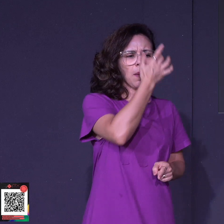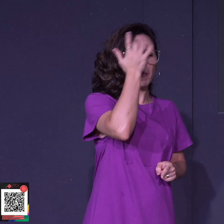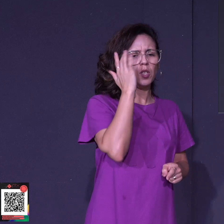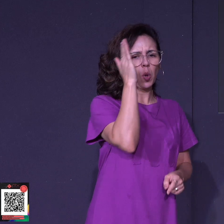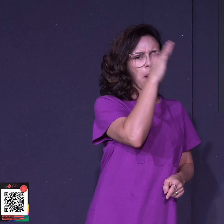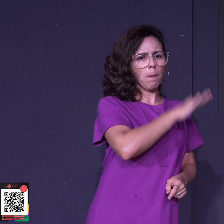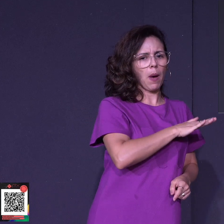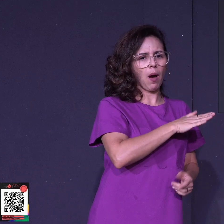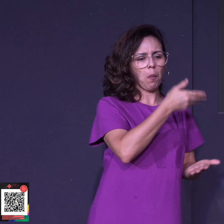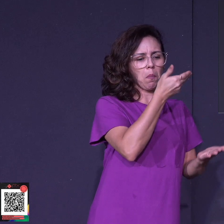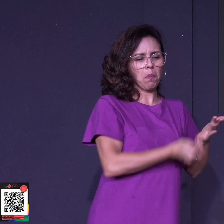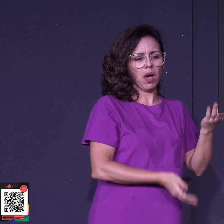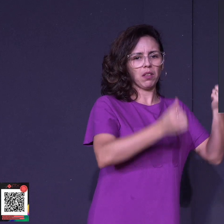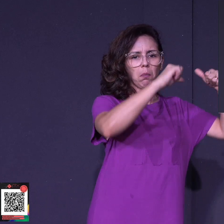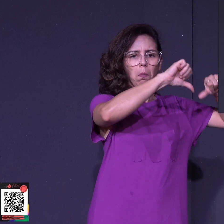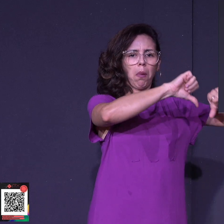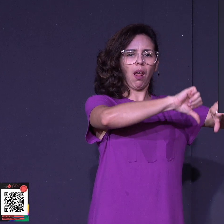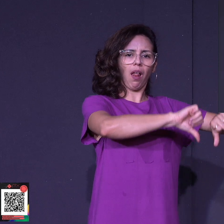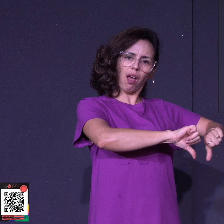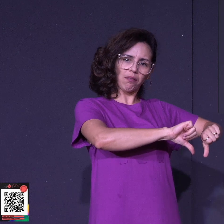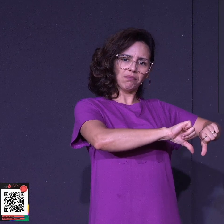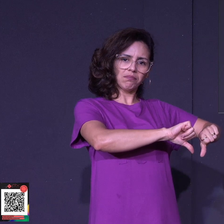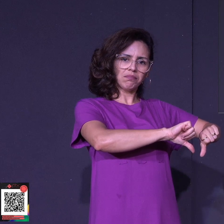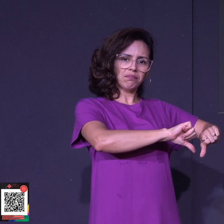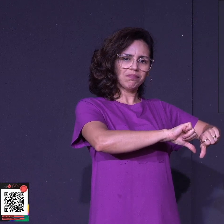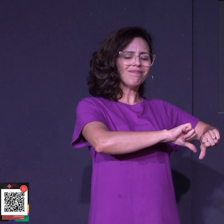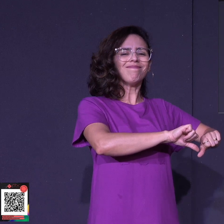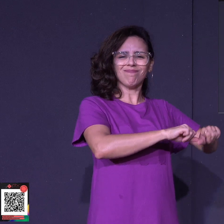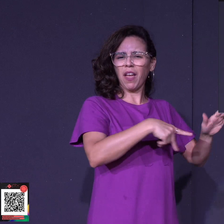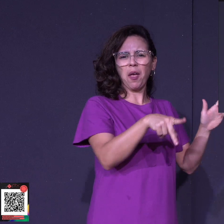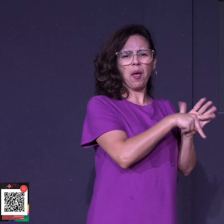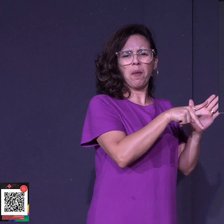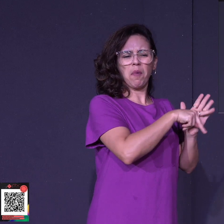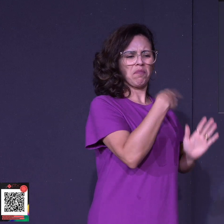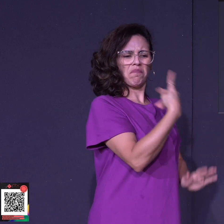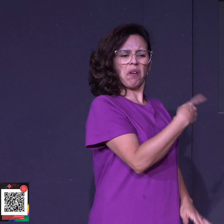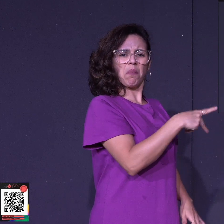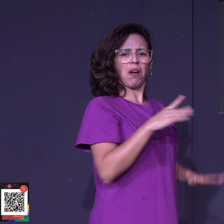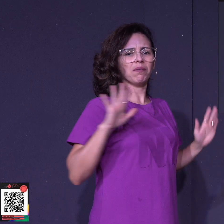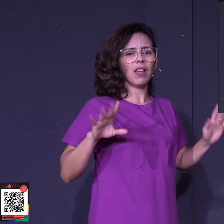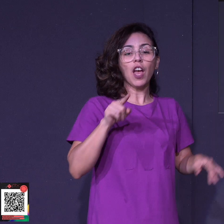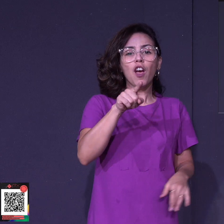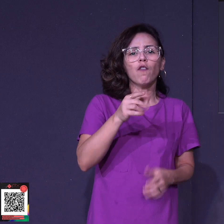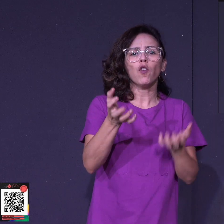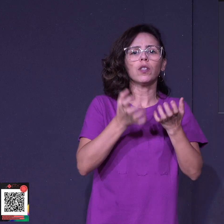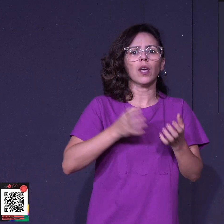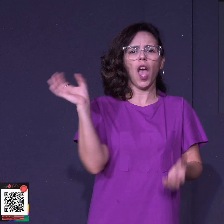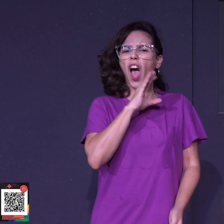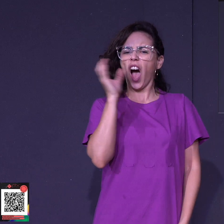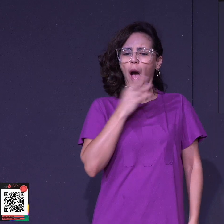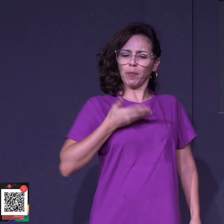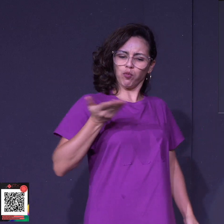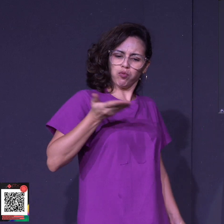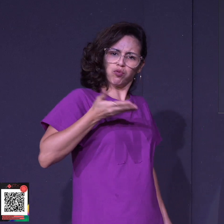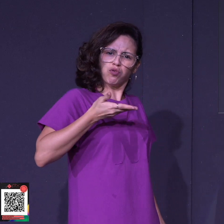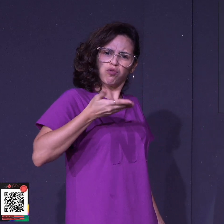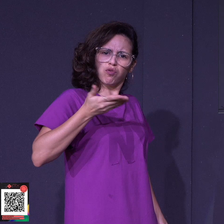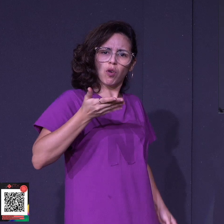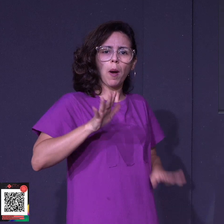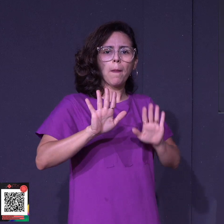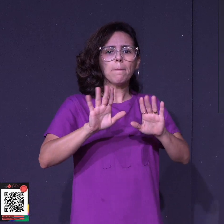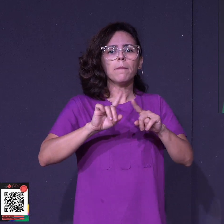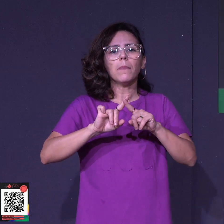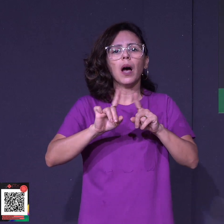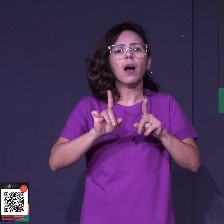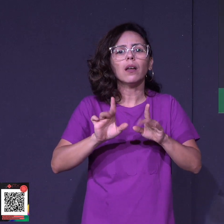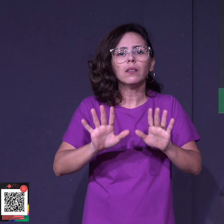prepara. Você quer a coisa imediata. Deus tem o tempo dele, o jeito dele. Porque